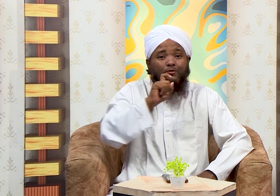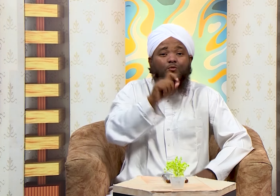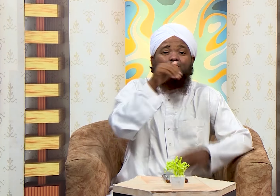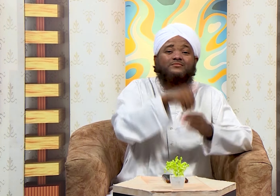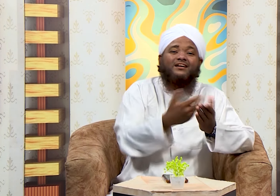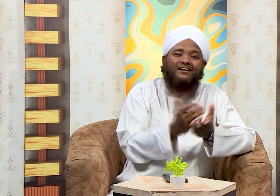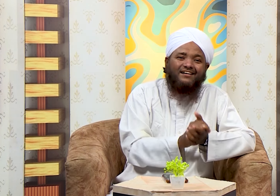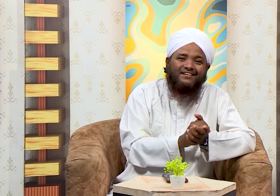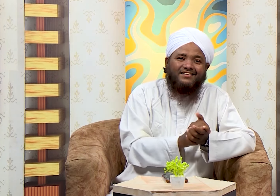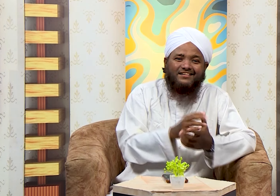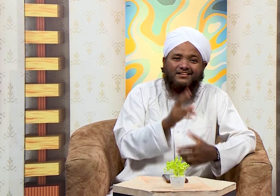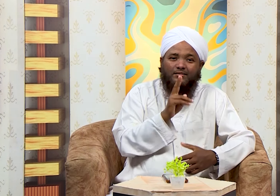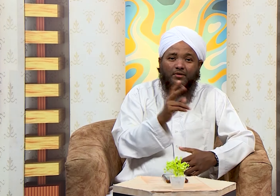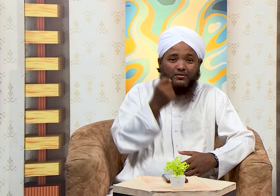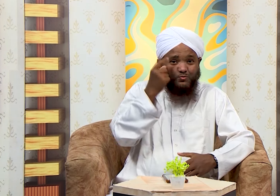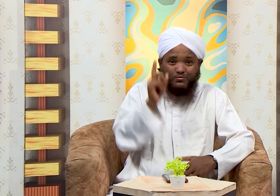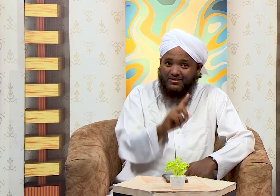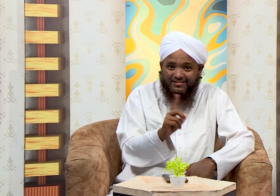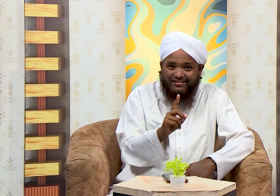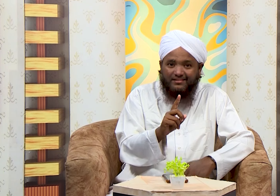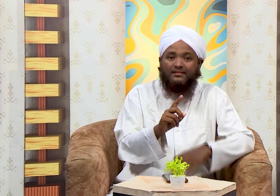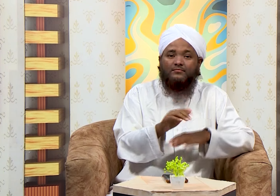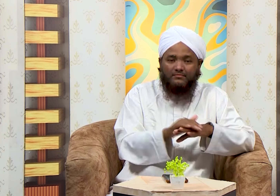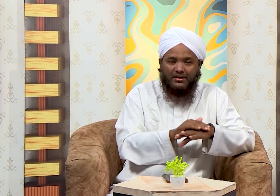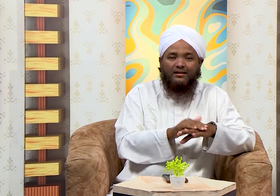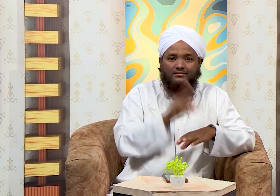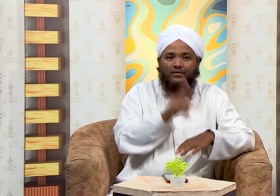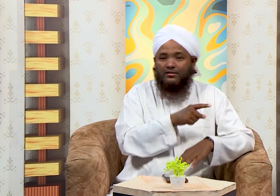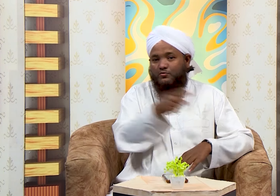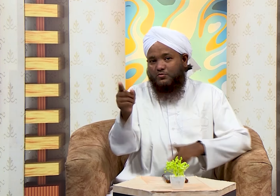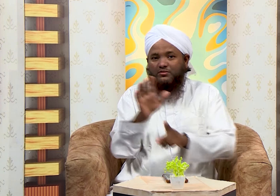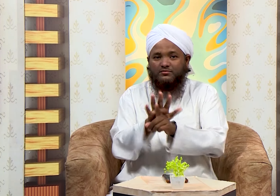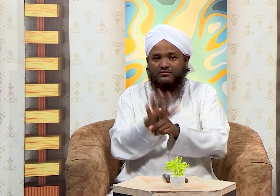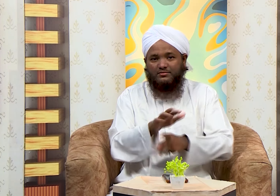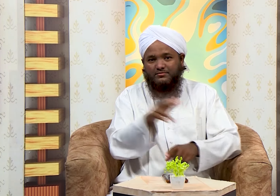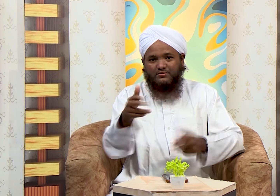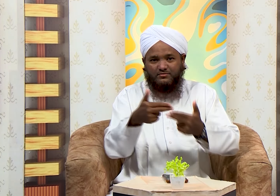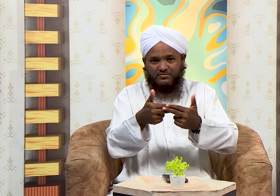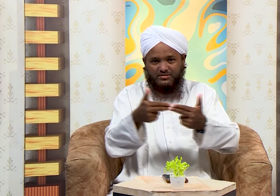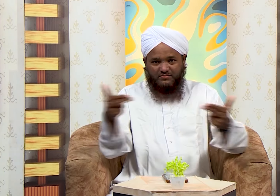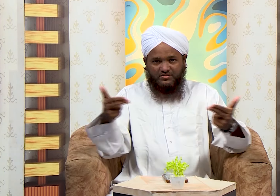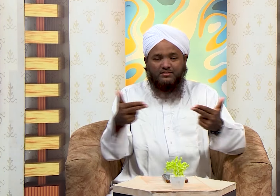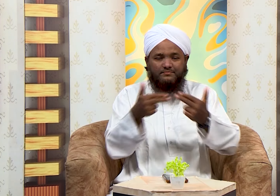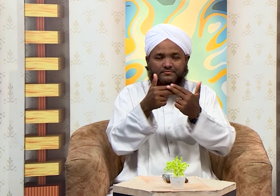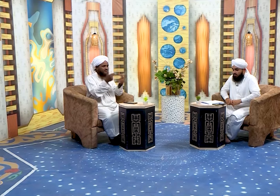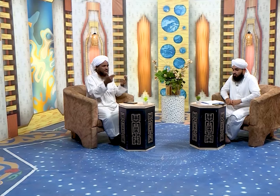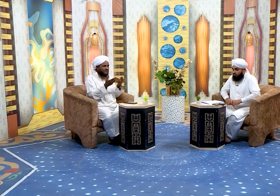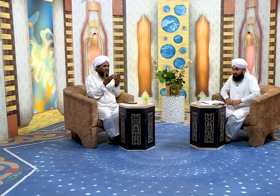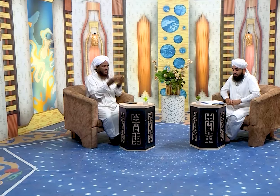بات کرنی ہے اس کے تحت اس آیت کریمہ کے تحت بلی مشہور تفسیر ہے تفسیر خازن اس میں